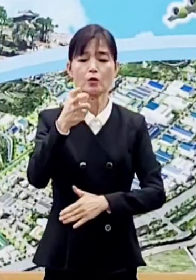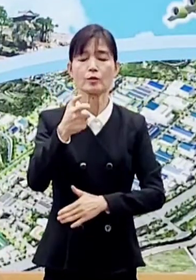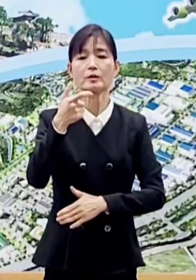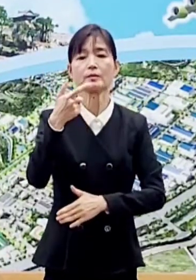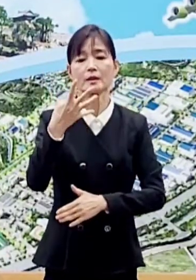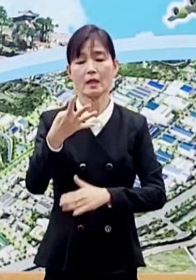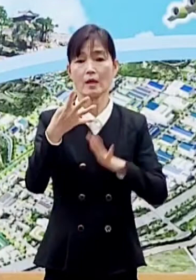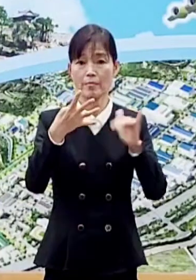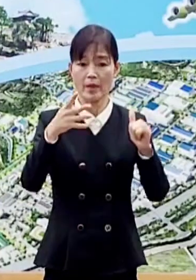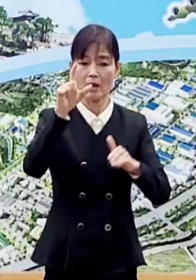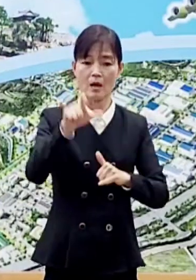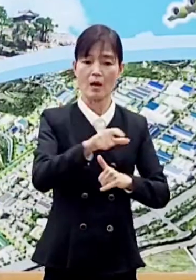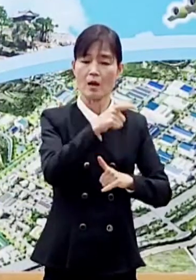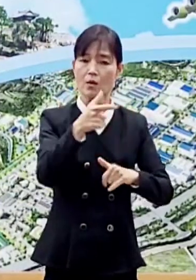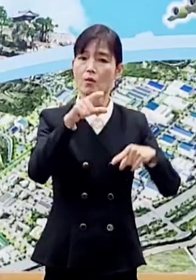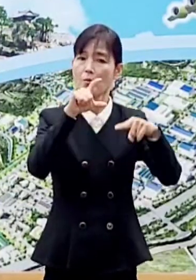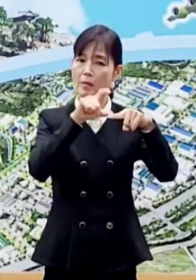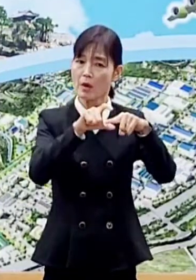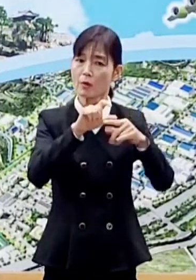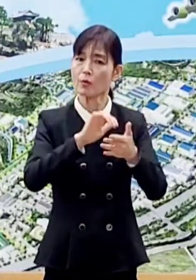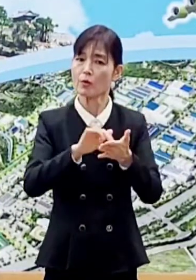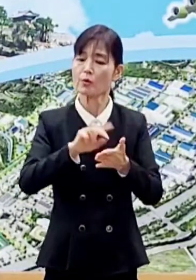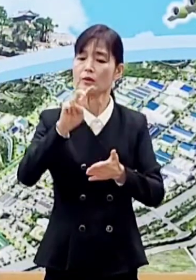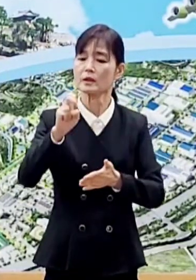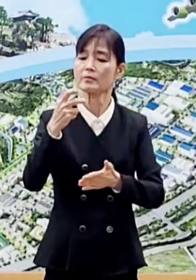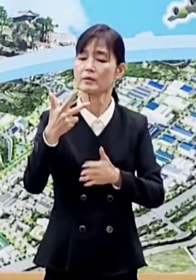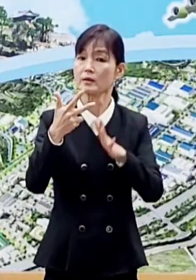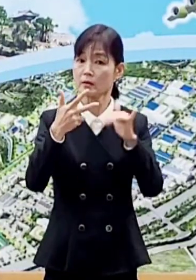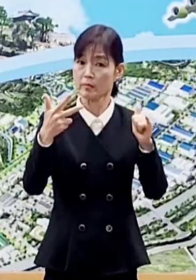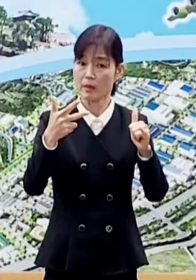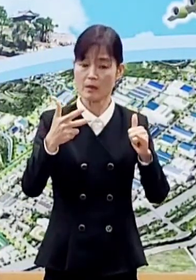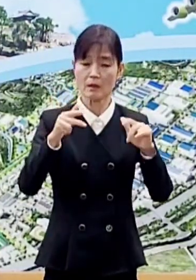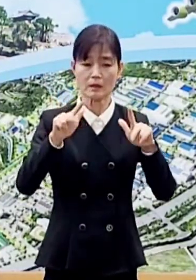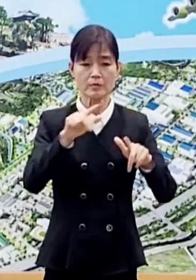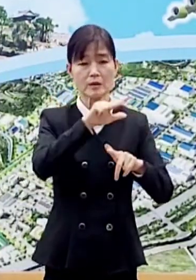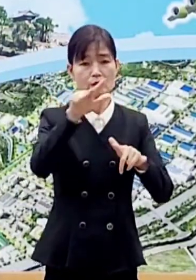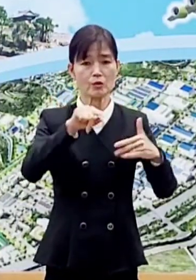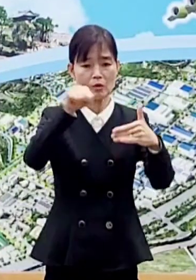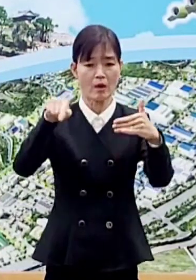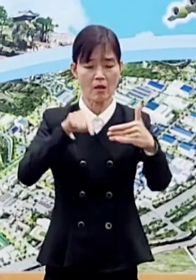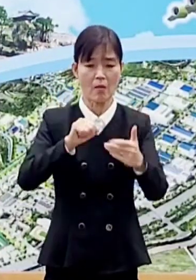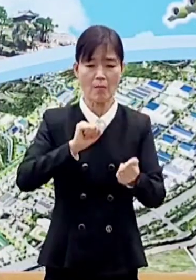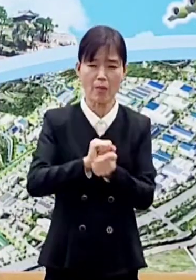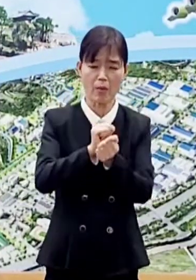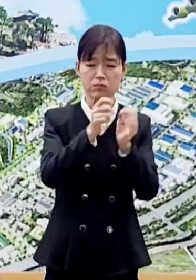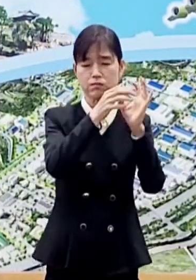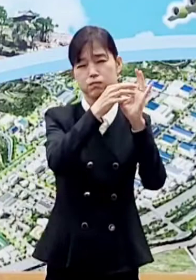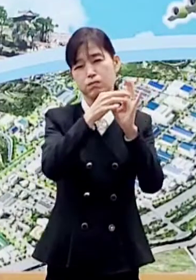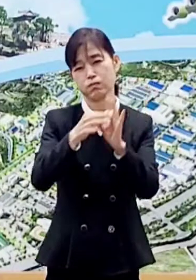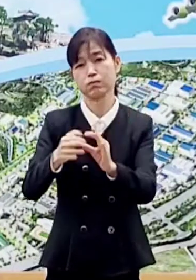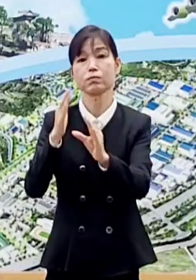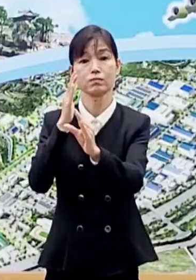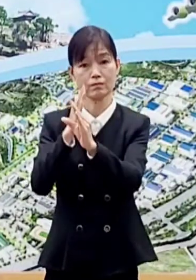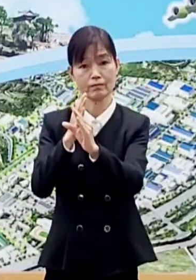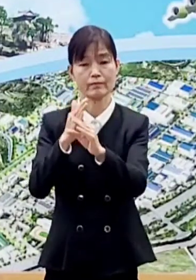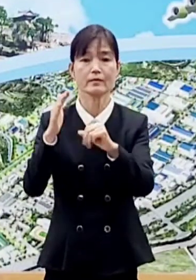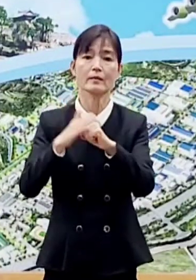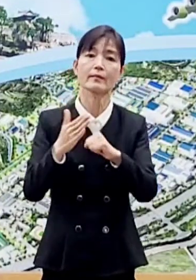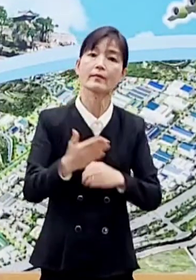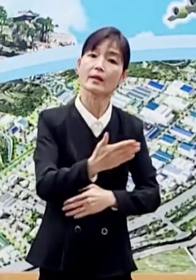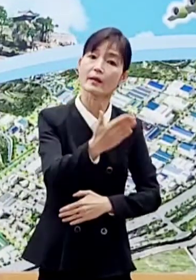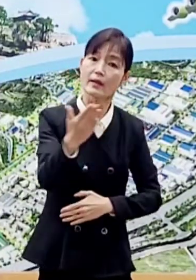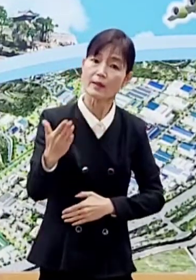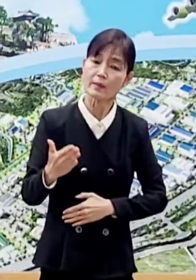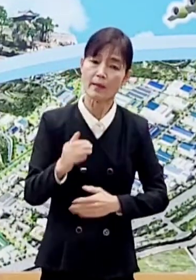164명, 하루 평균 27명으로 지역 내 감염 확산세가 꺾이지 않고 있습니다. 이에